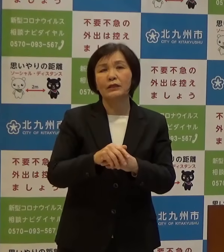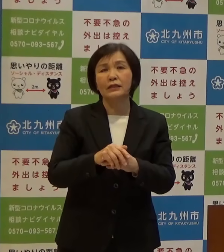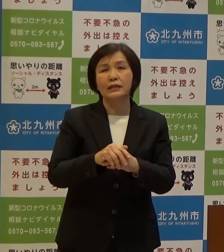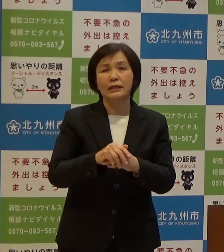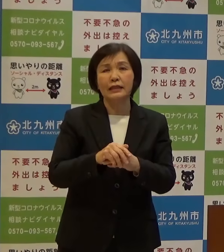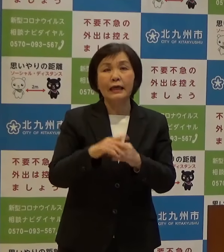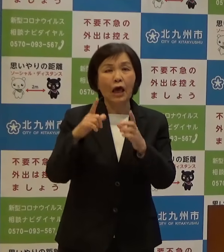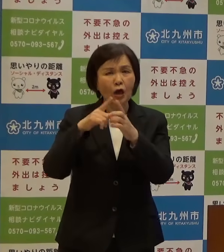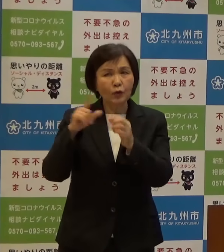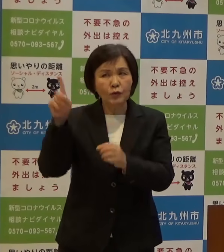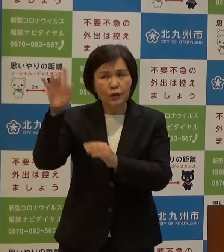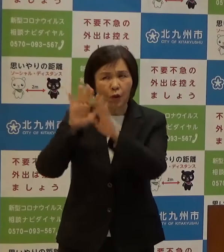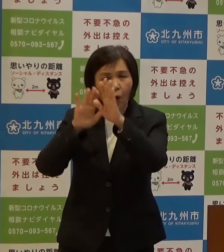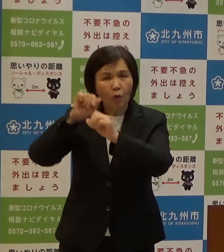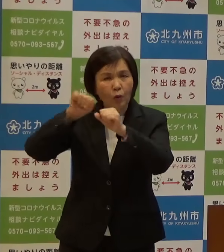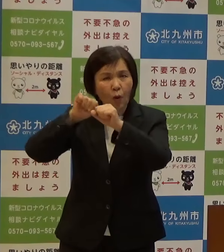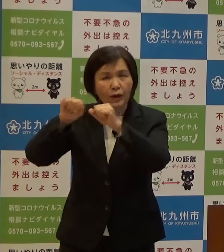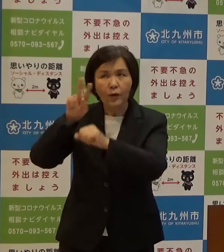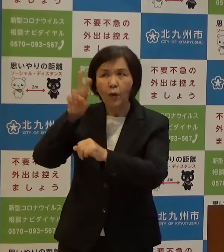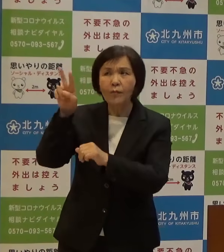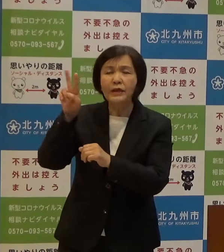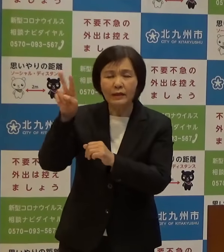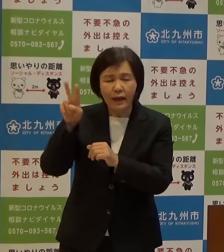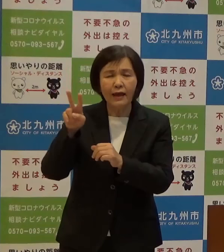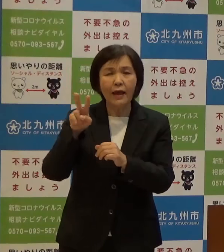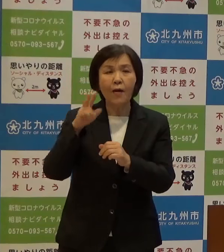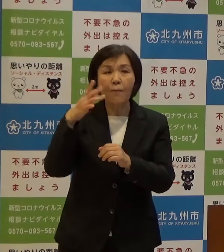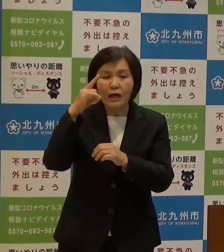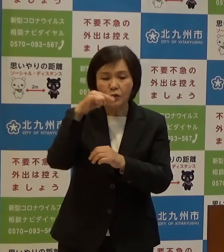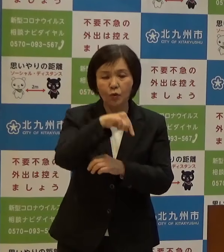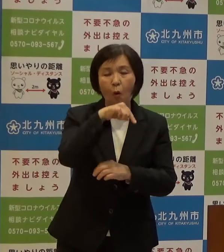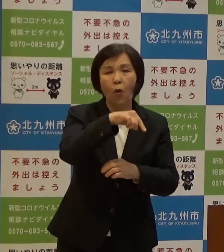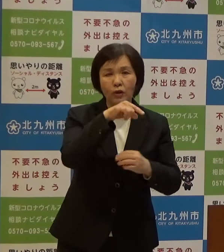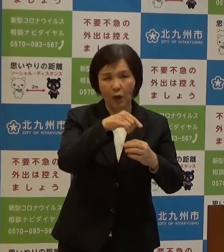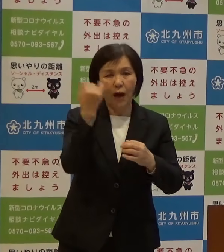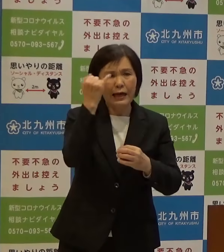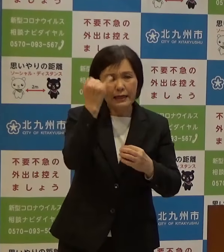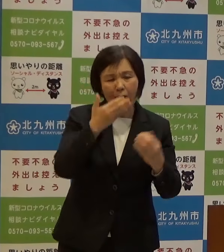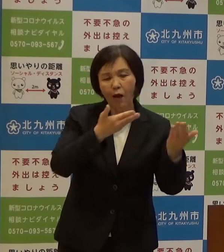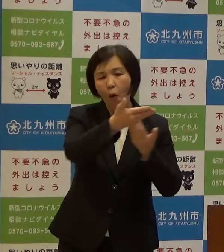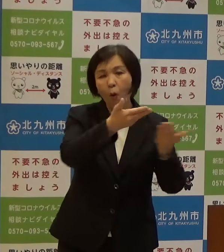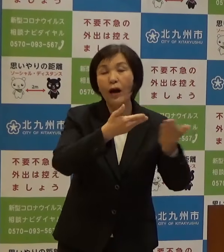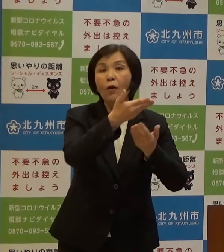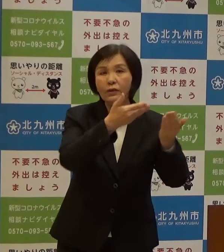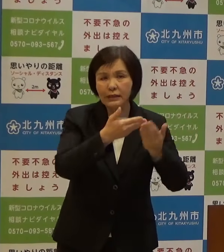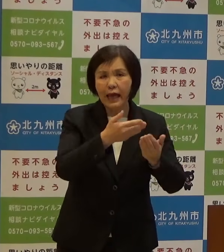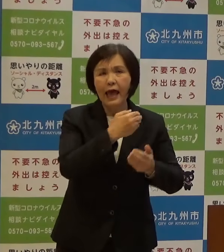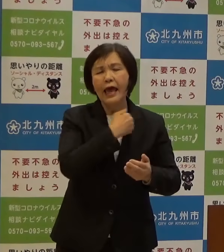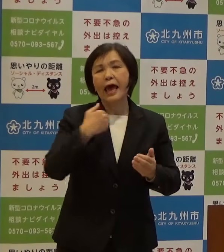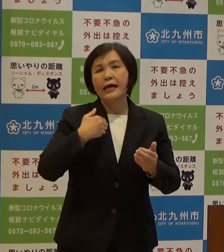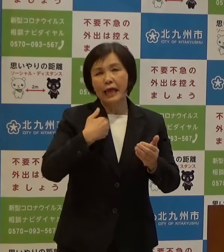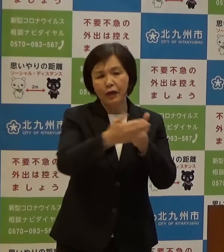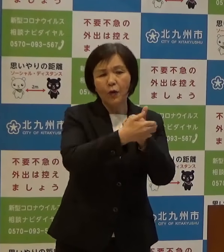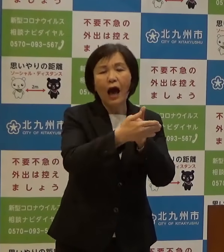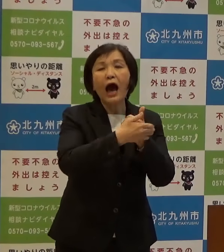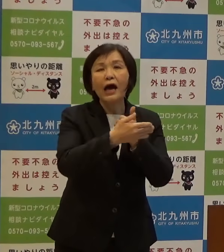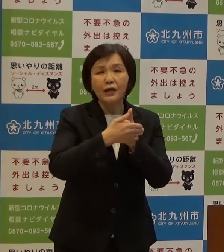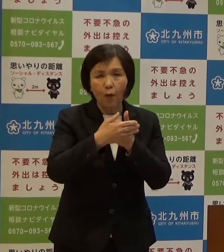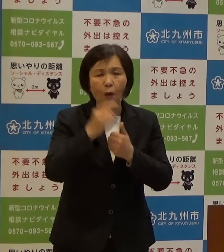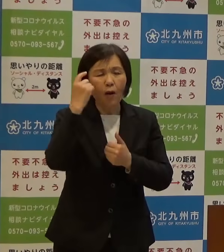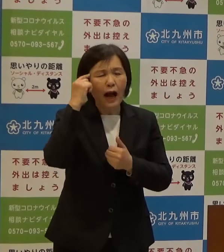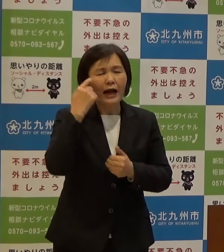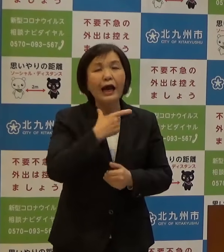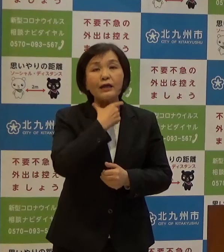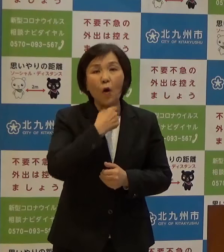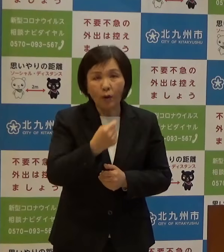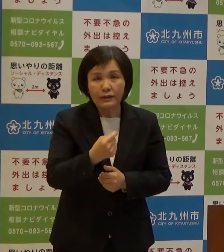かということも見ながらですね、まずは率直に意見交換をしてできるご配慮、応援をお願いをしたいと思っております。期間